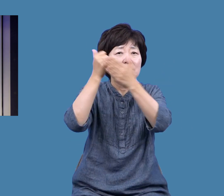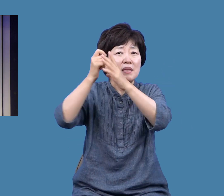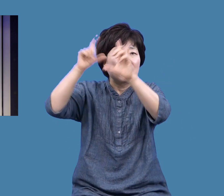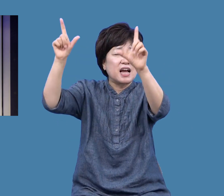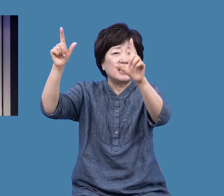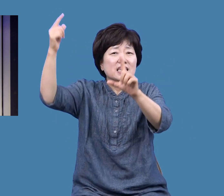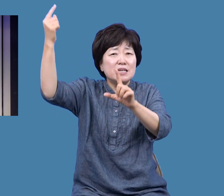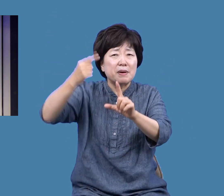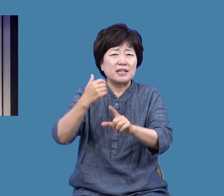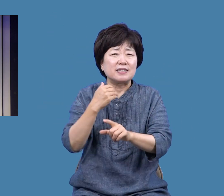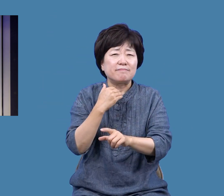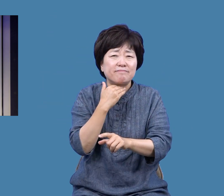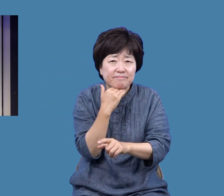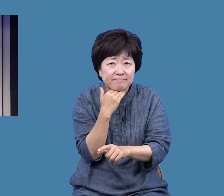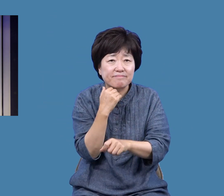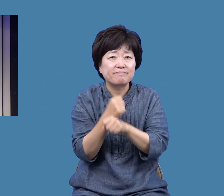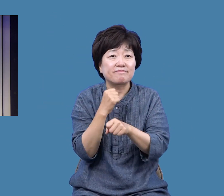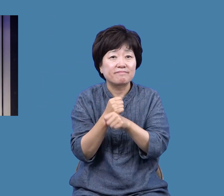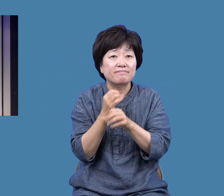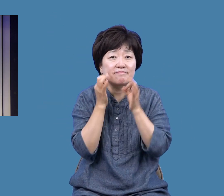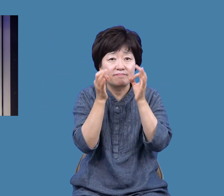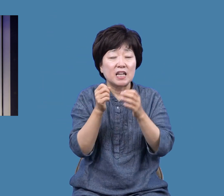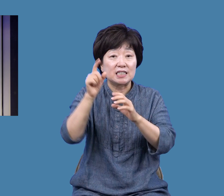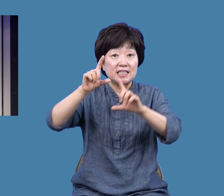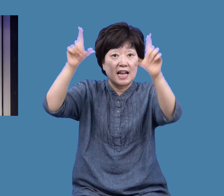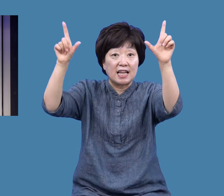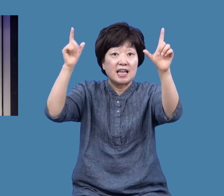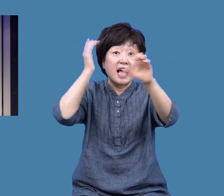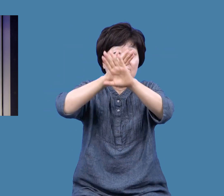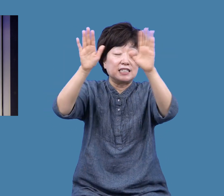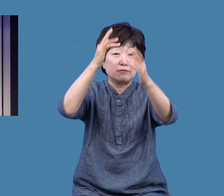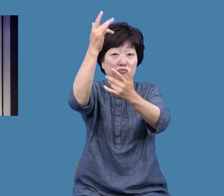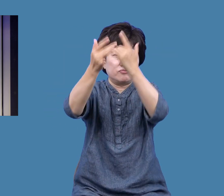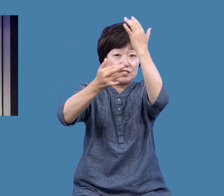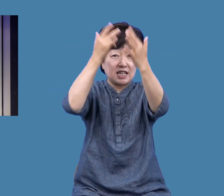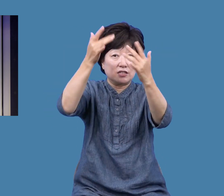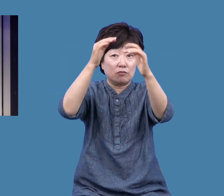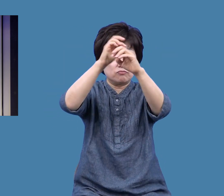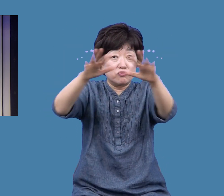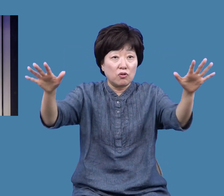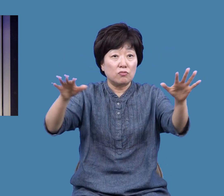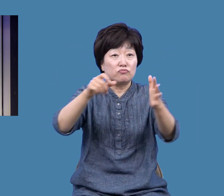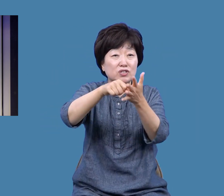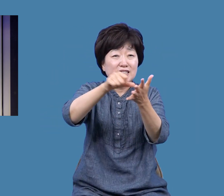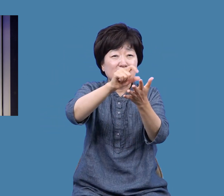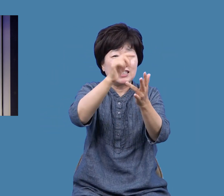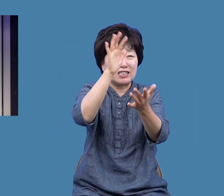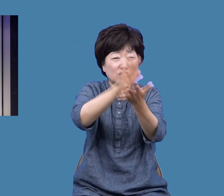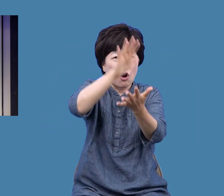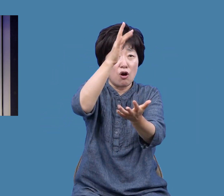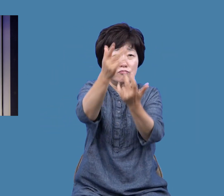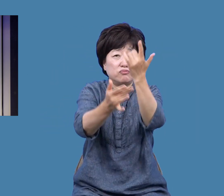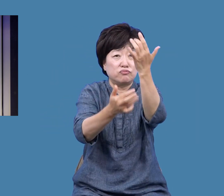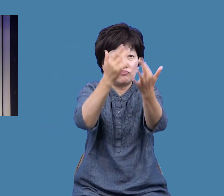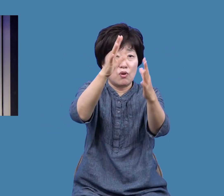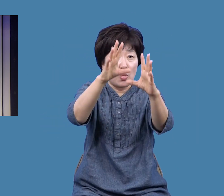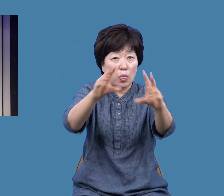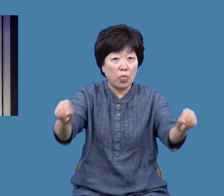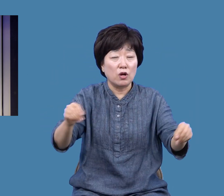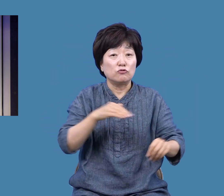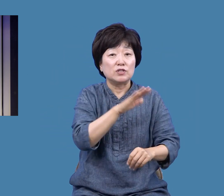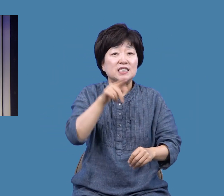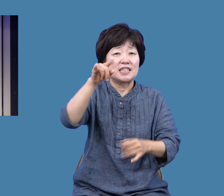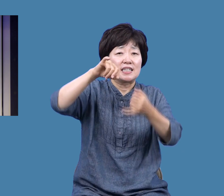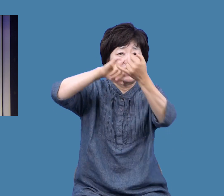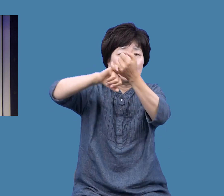간절히 사모하라. 그날에 하늘의 불에 타서 풀어지고 물질이 뜨거운 불에 녹아지려니와 우리는 그의 약속대로 의가 있는